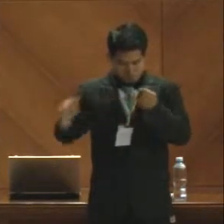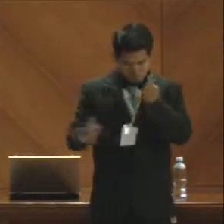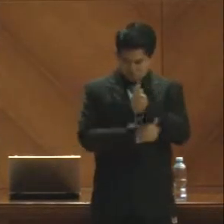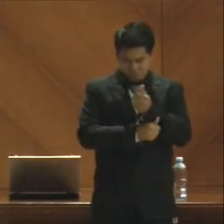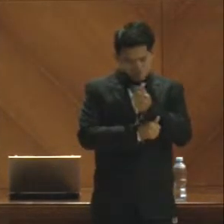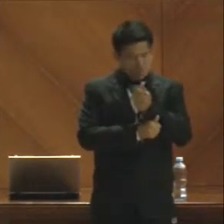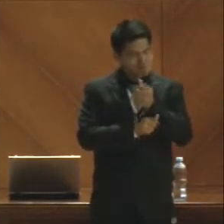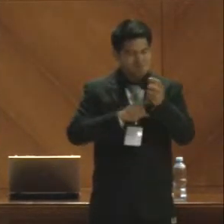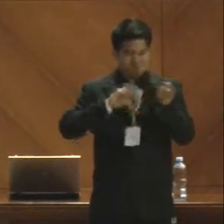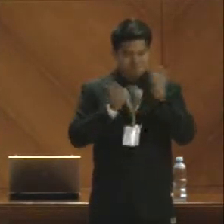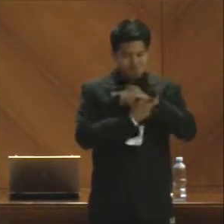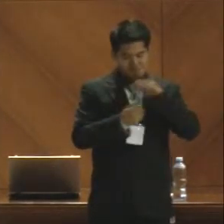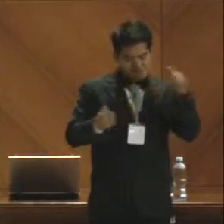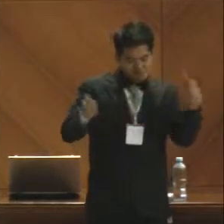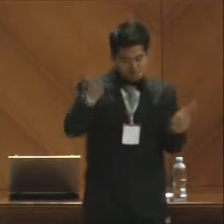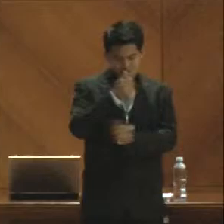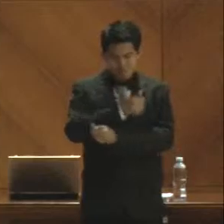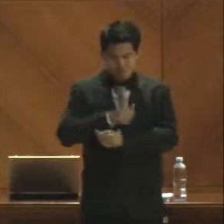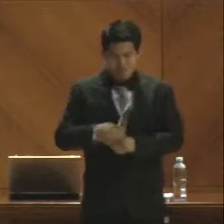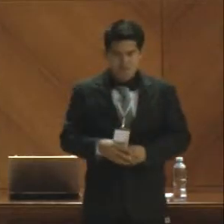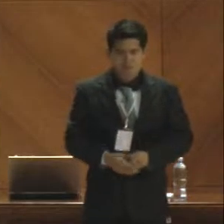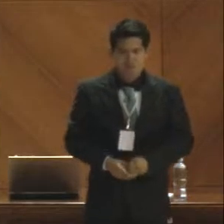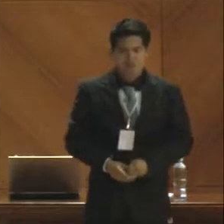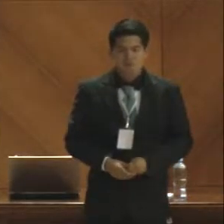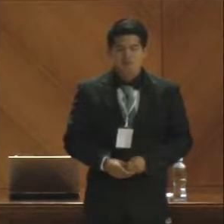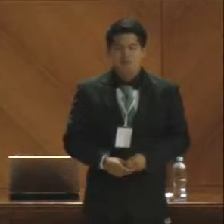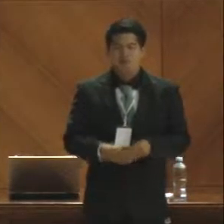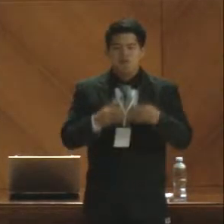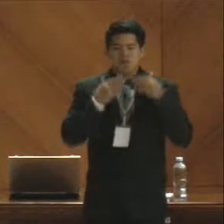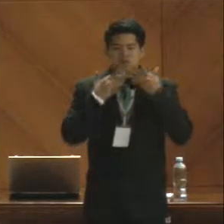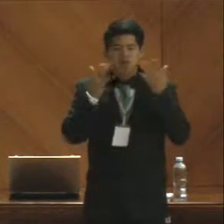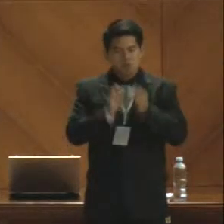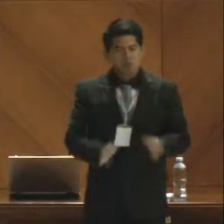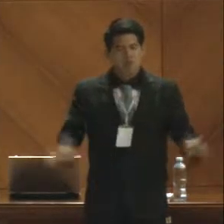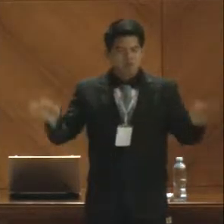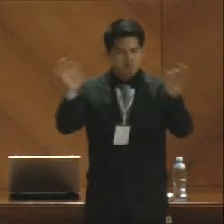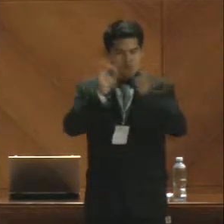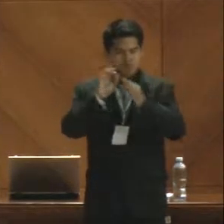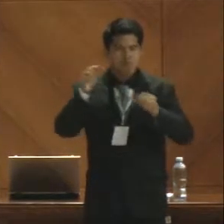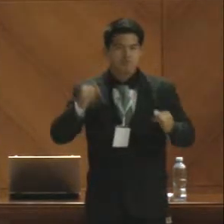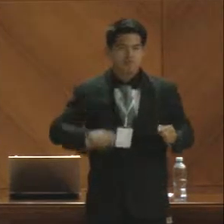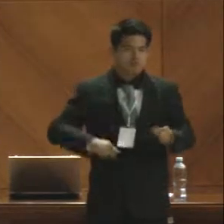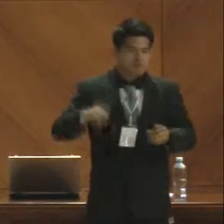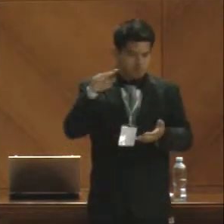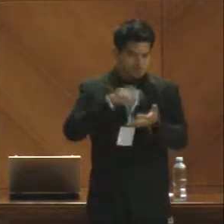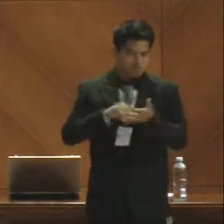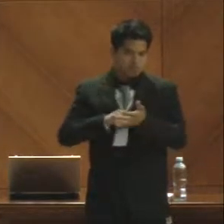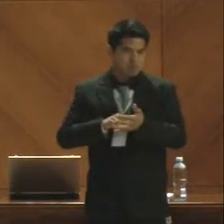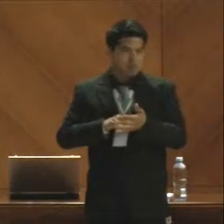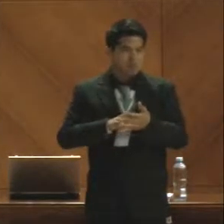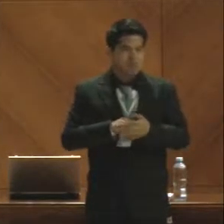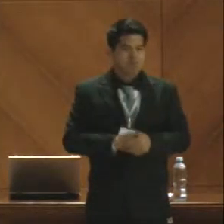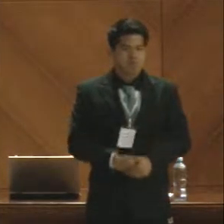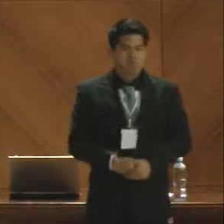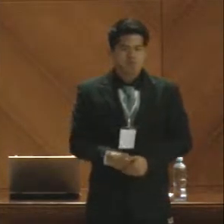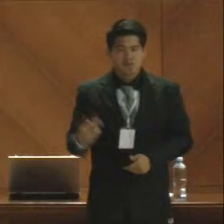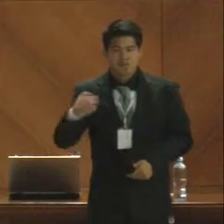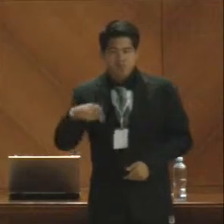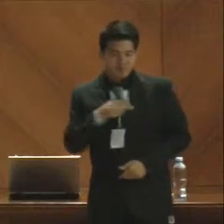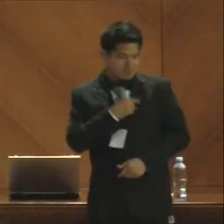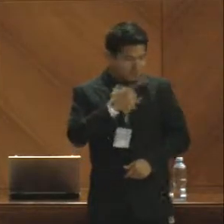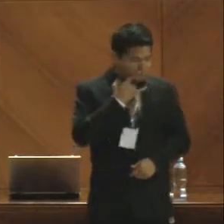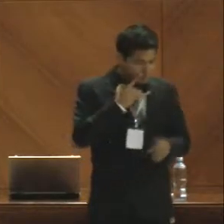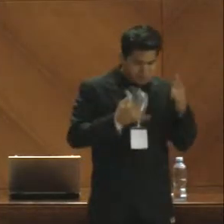tecnología. Entonces es importantísimo el tema del software libre en la educación. ¿Sí? No podemos seguir entregando a nuestros